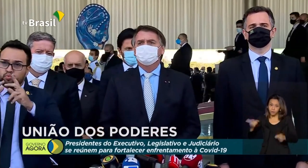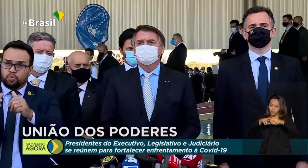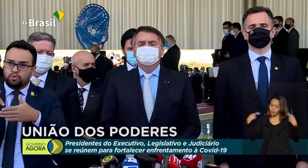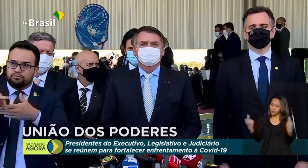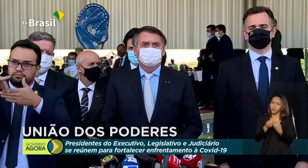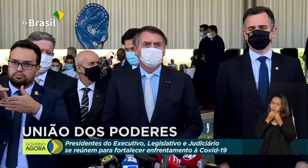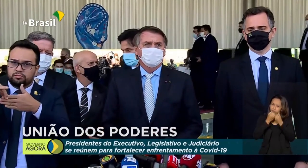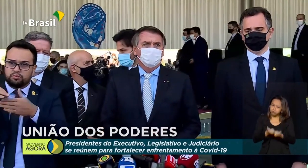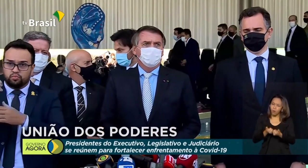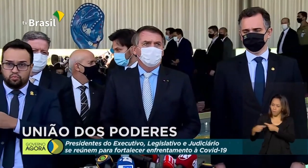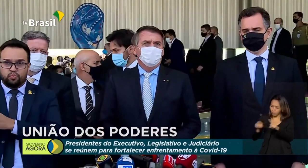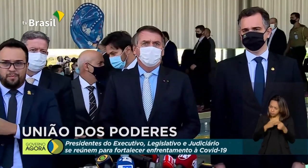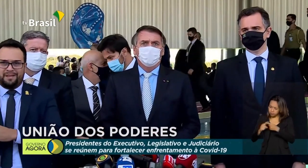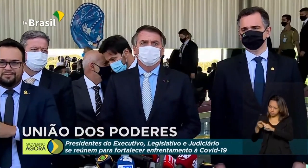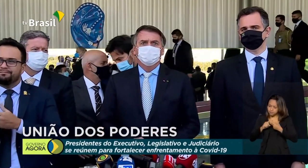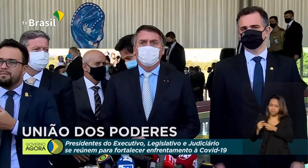proveitosa.